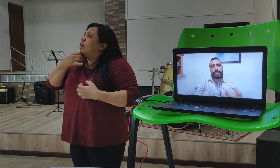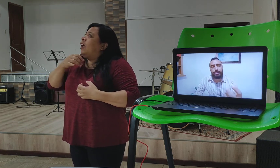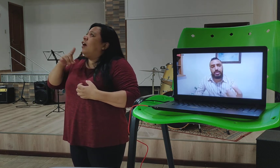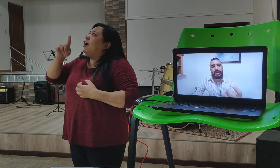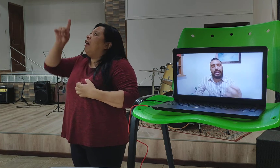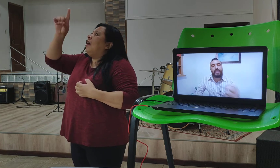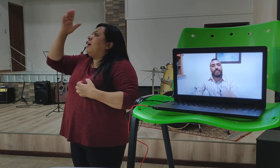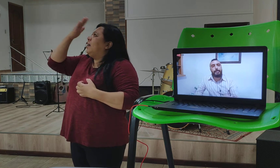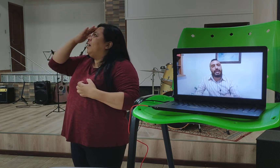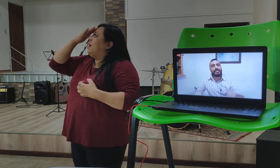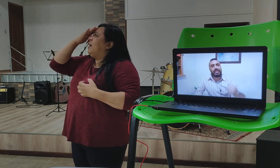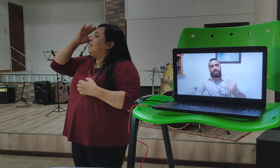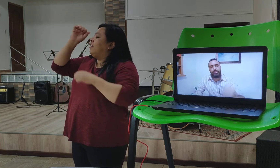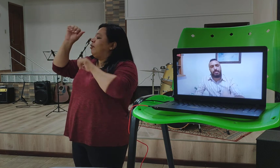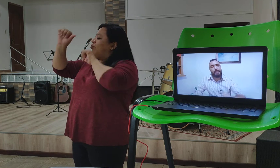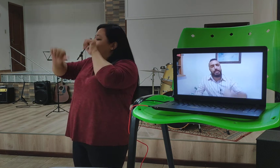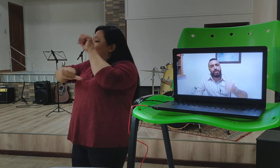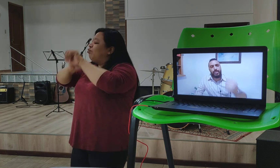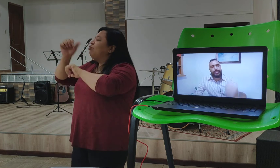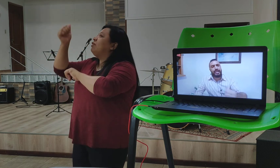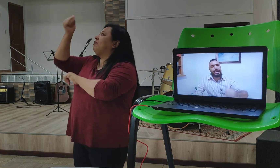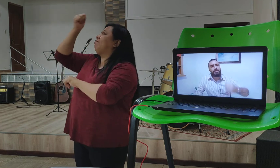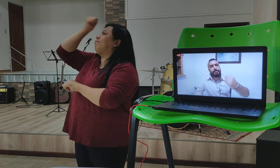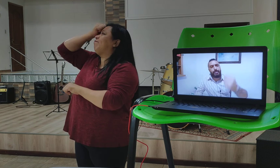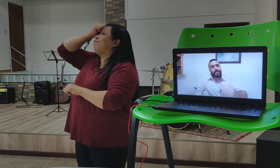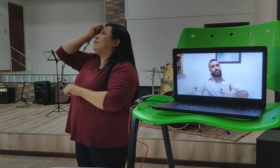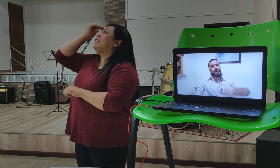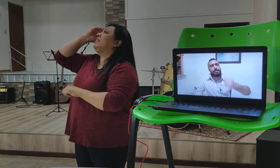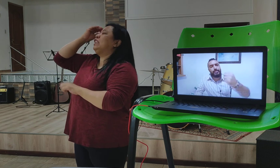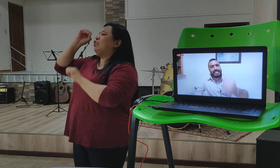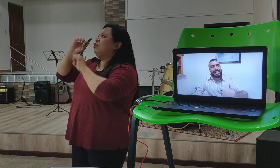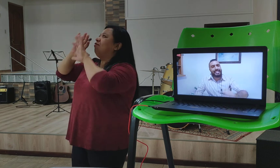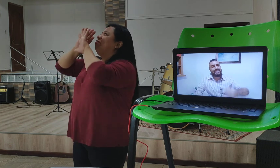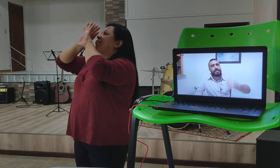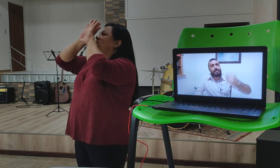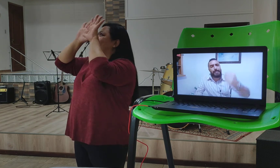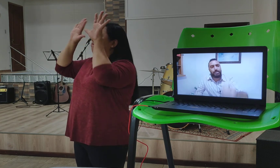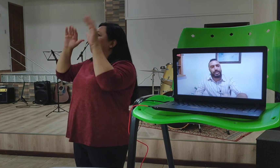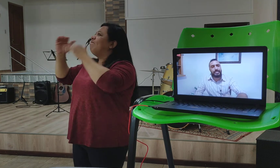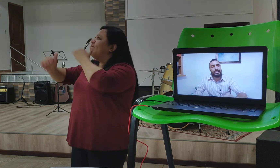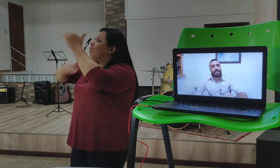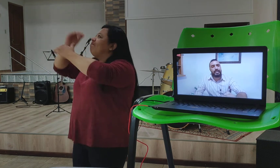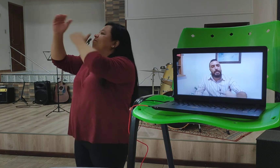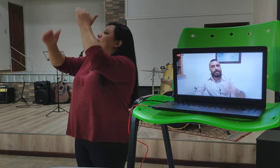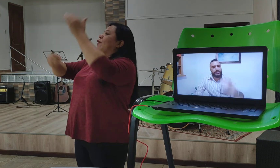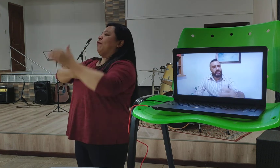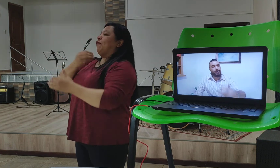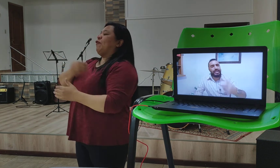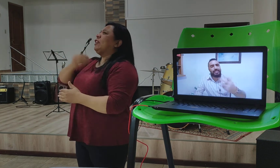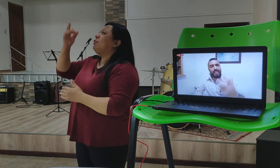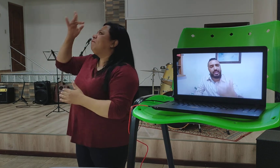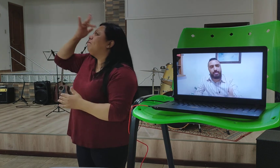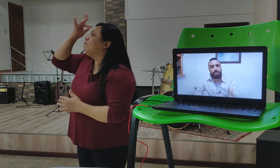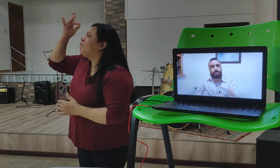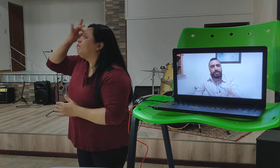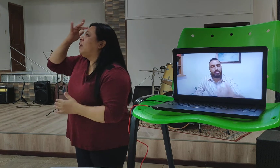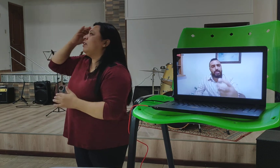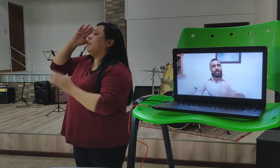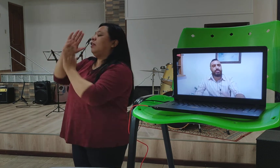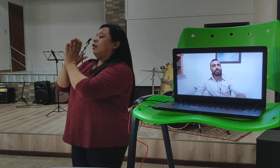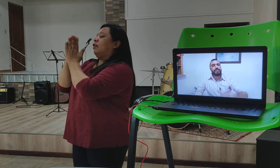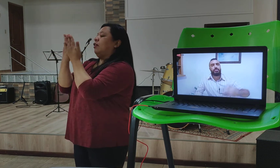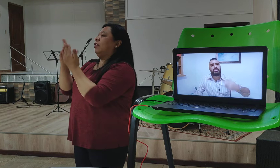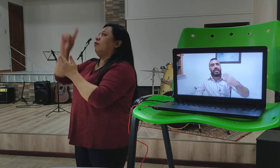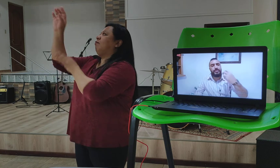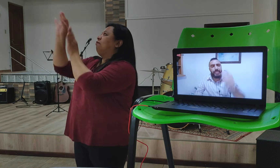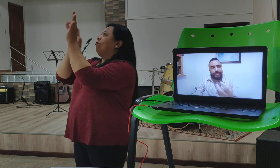por Deus, ela vem para transformar, para modificar, para aperfeiçoar, para fazer crescer, para amadurecer, para fazer com que entendamos os planos de